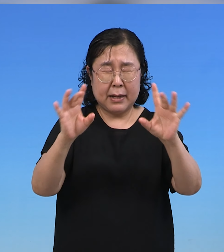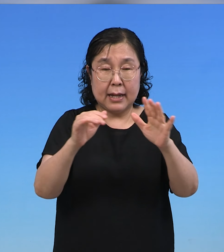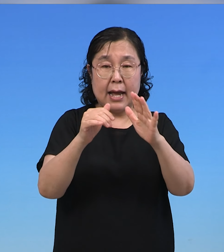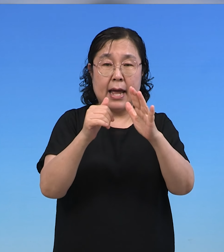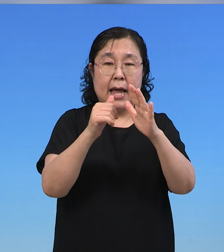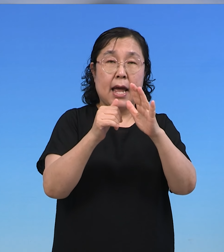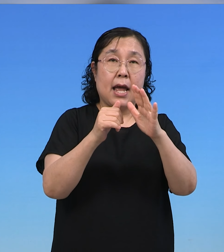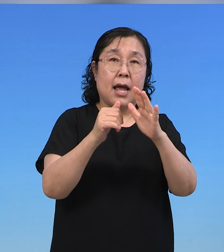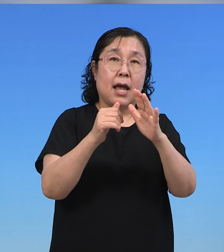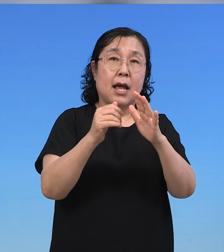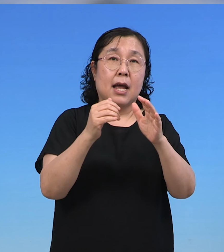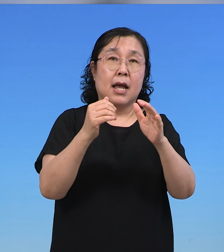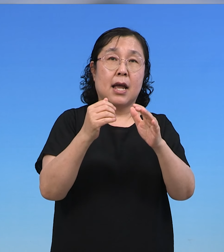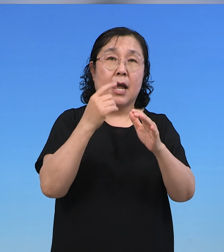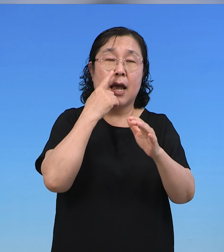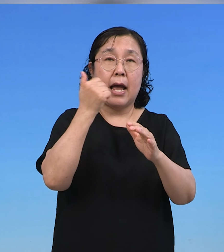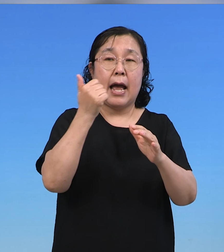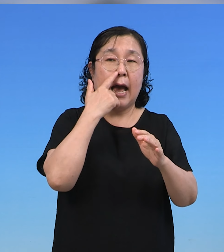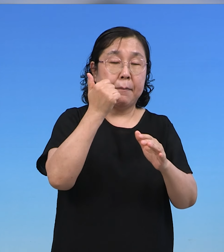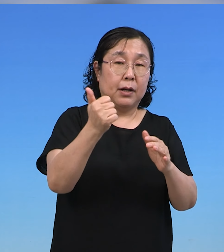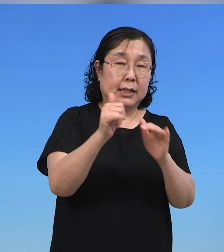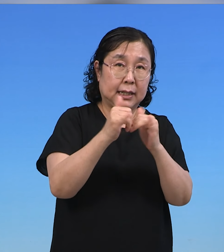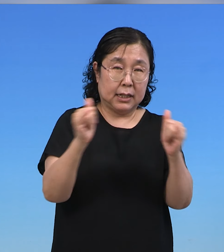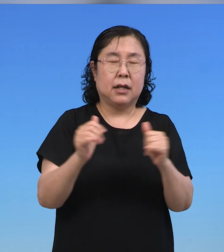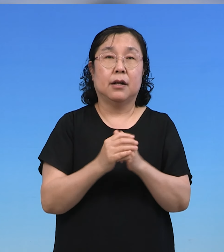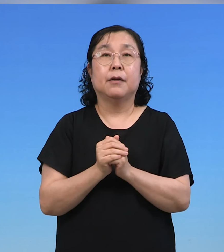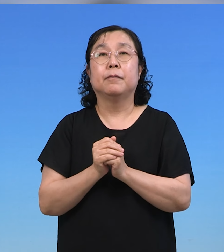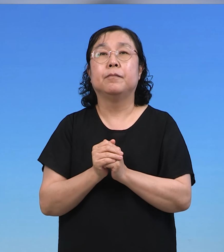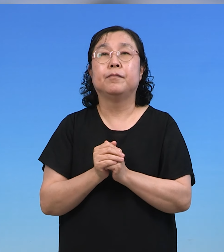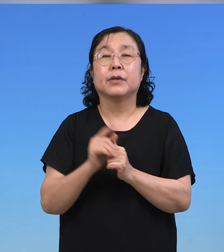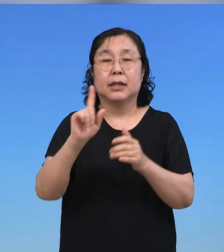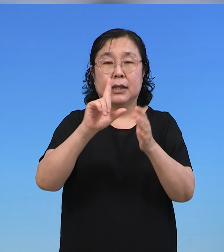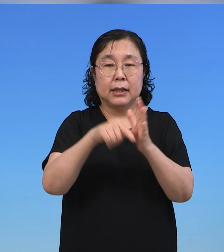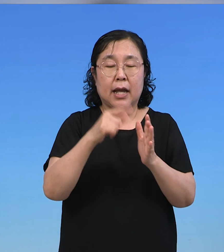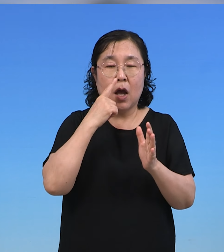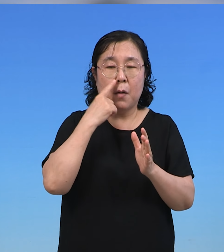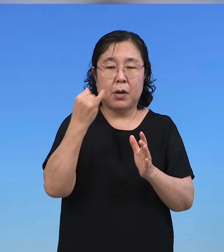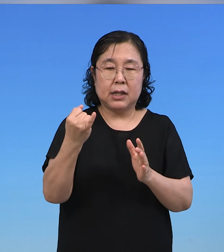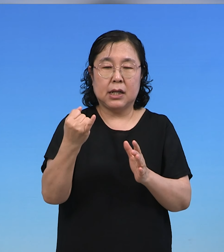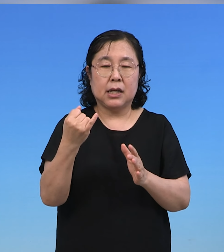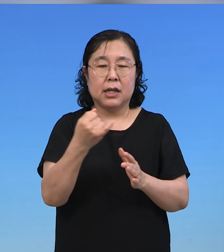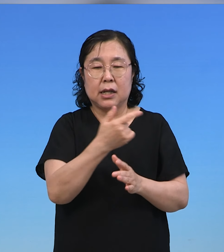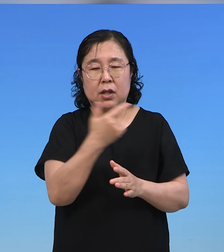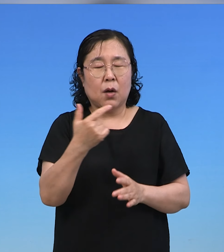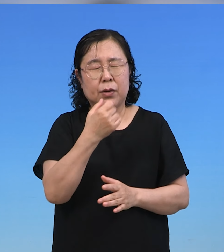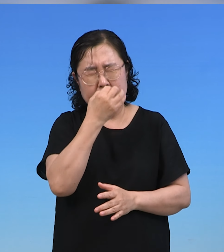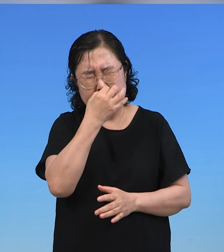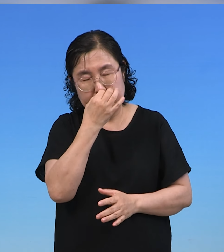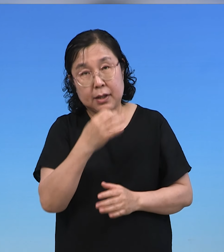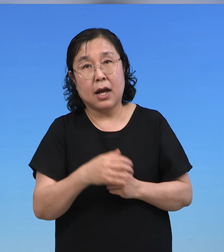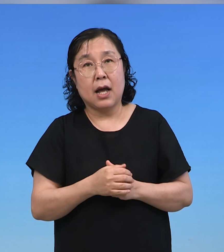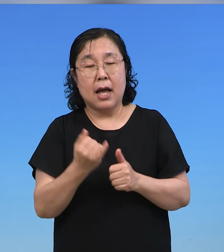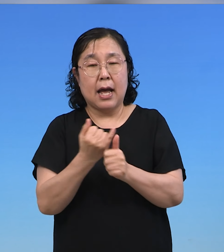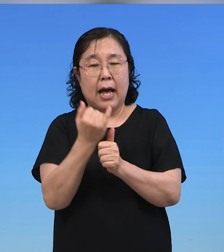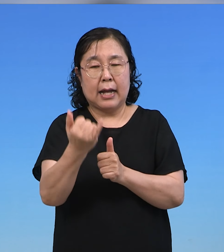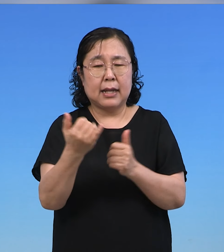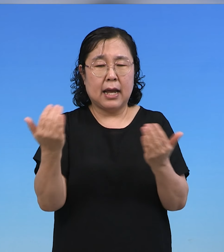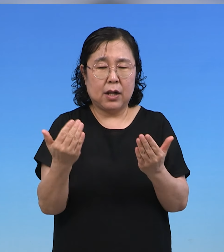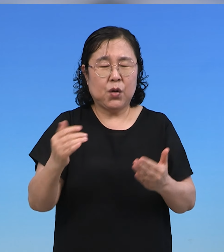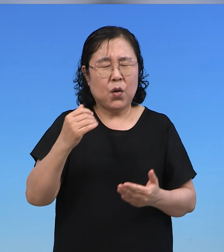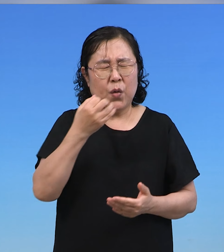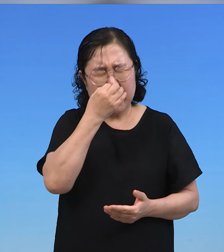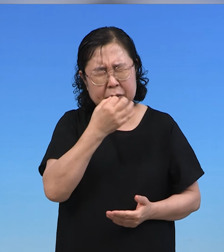가장들, 어디 참는 게 가장들 뿐이겠습니까? 이 시대의 어머니 역할이 얼마나 힘듭니까? 아내 노릇하기 보통 어려운